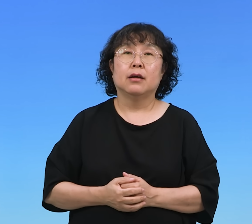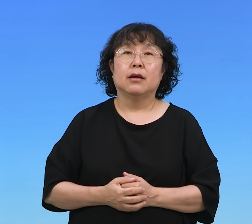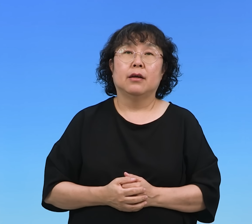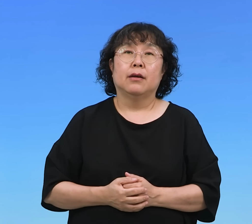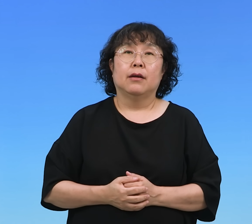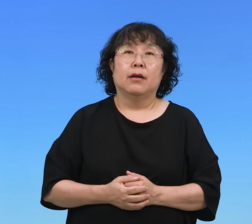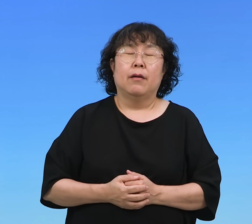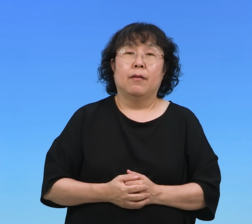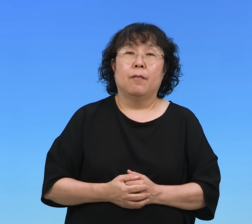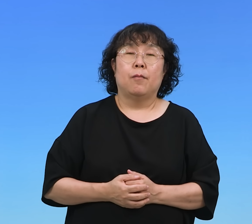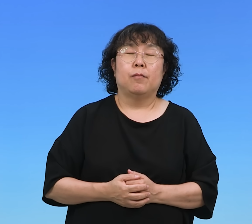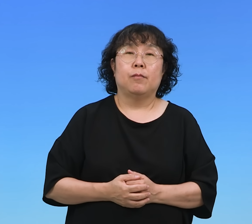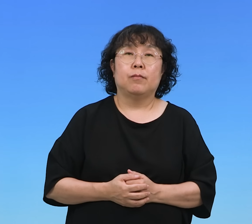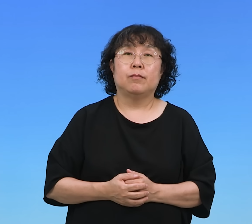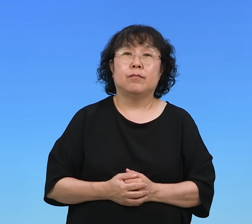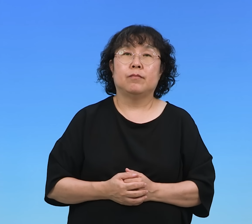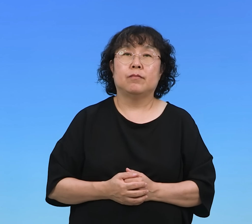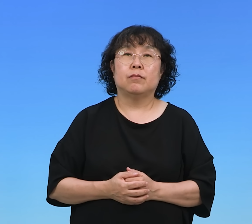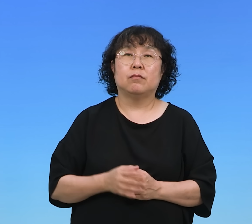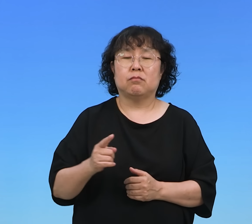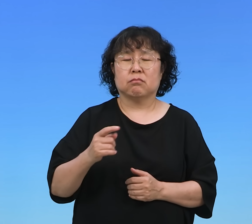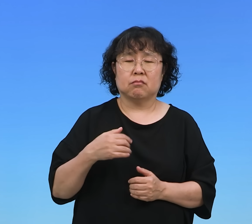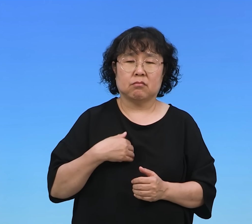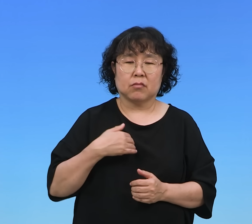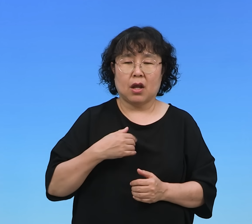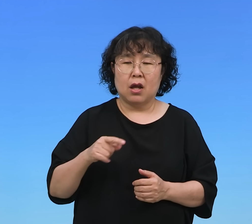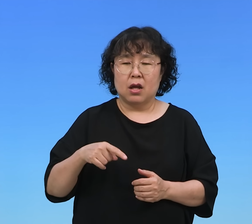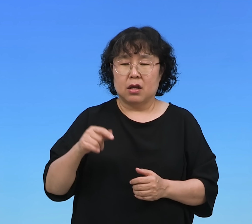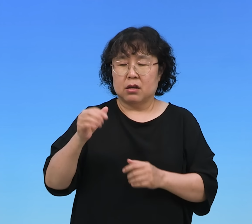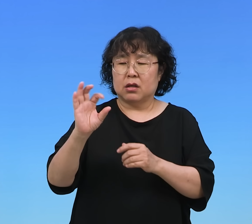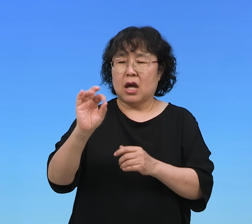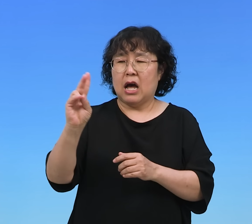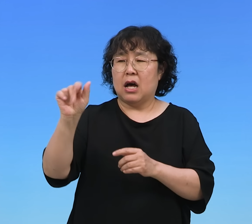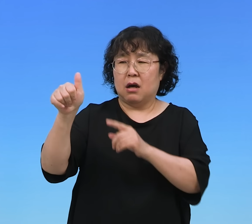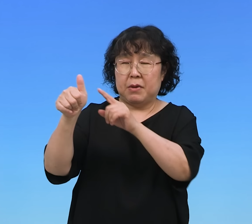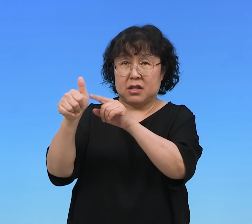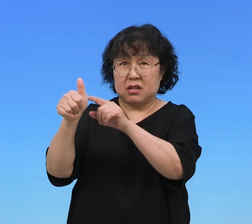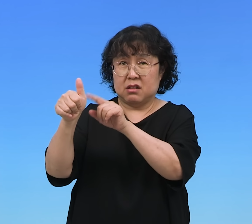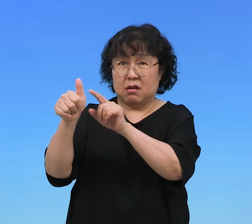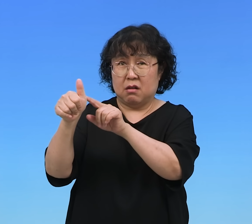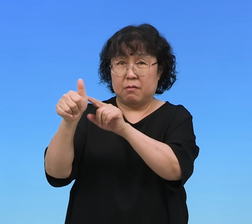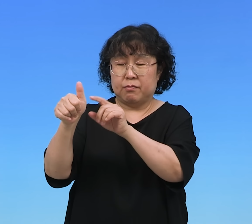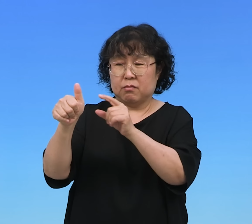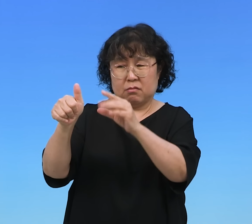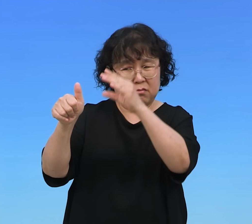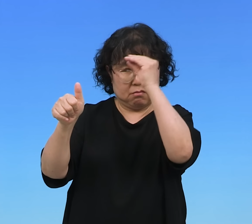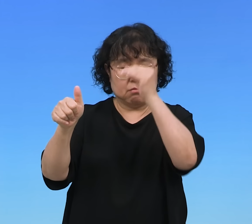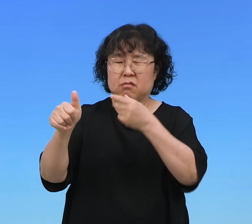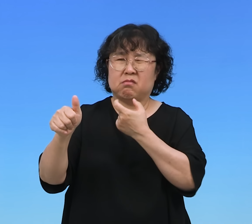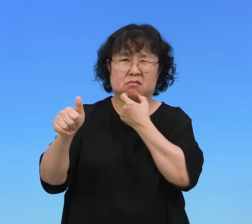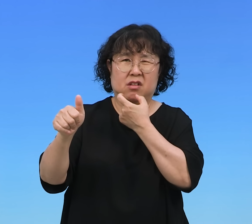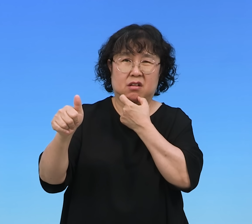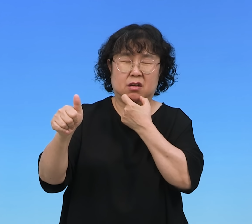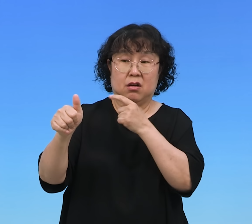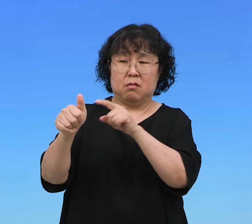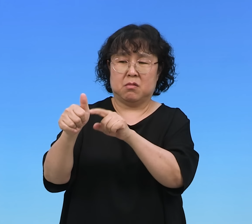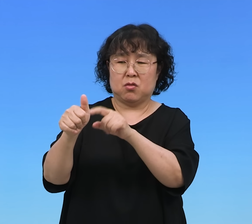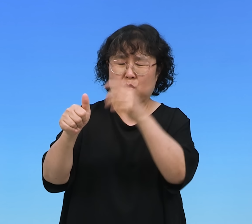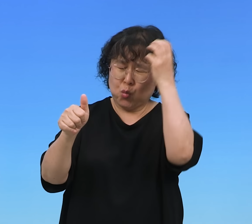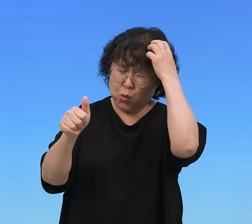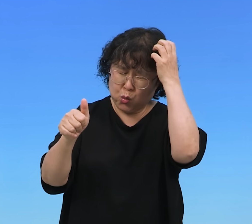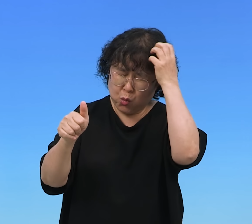봅니다. 여러분, 누가 이런 인생을 담고 싶어 하겠습니까? 그 매력이 없는 인생이에요. 주목받기